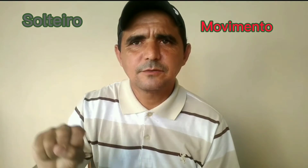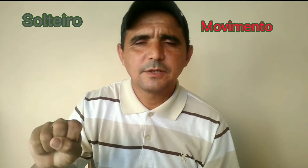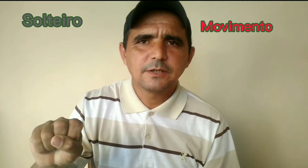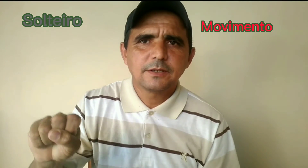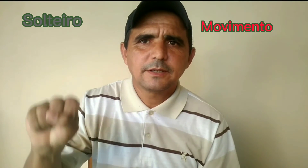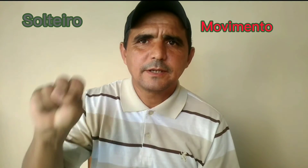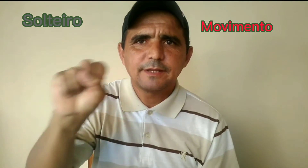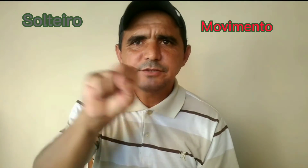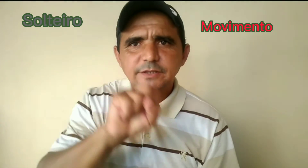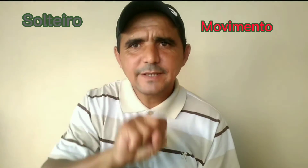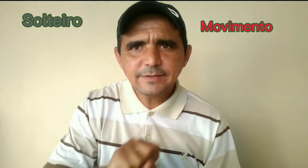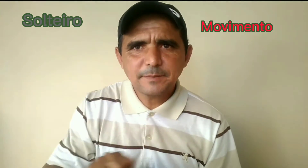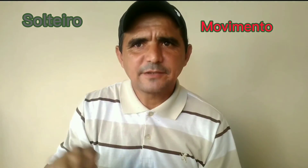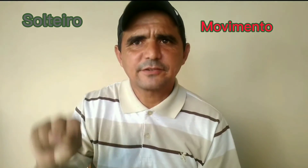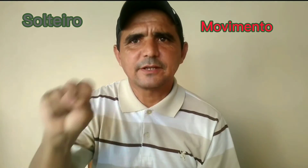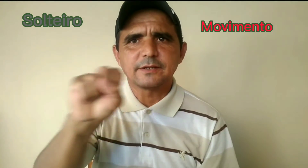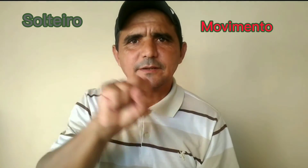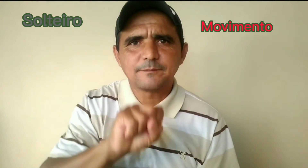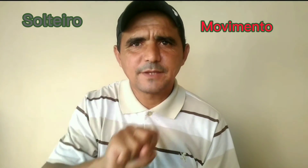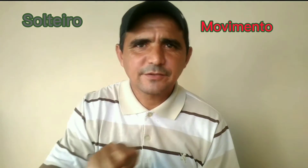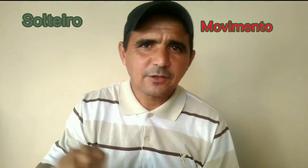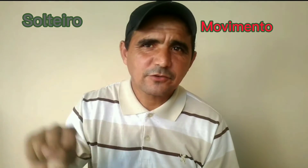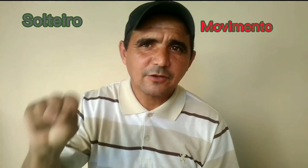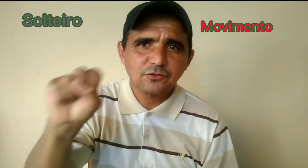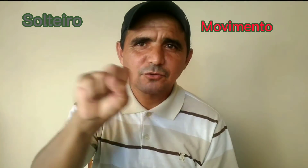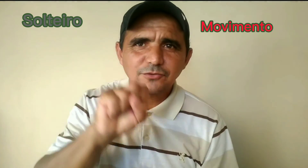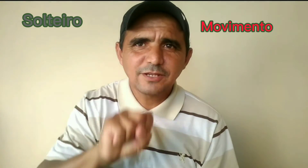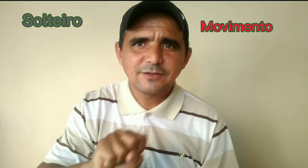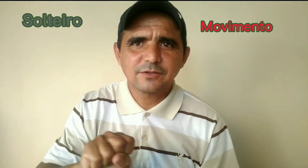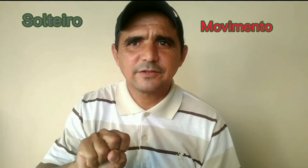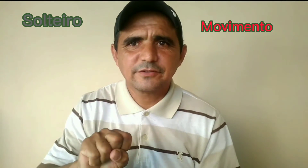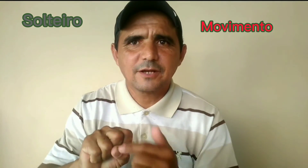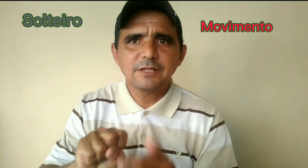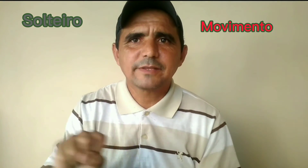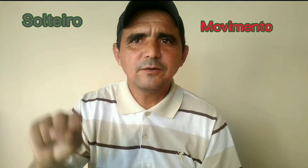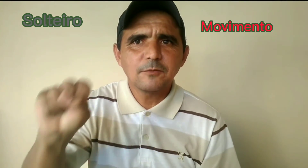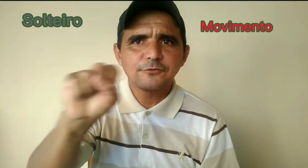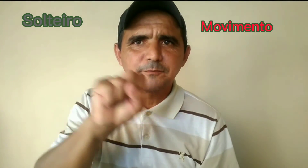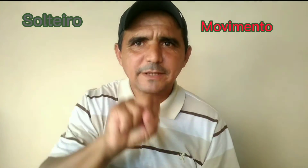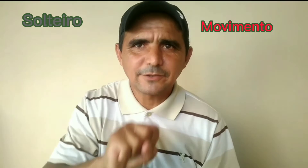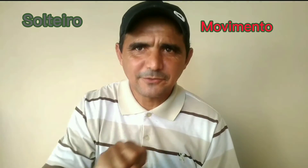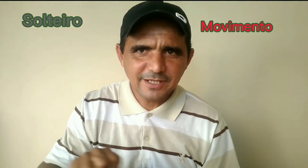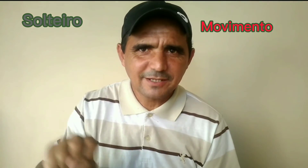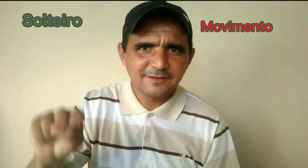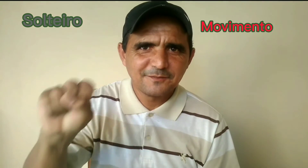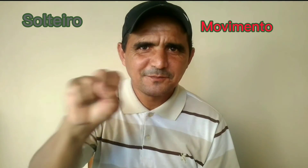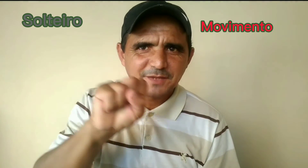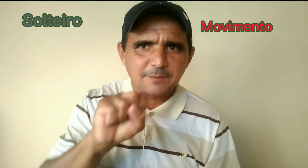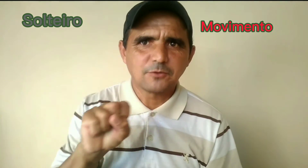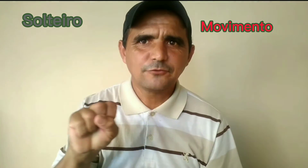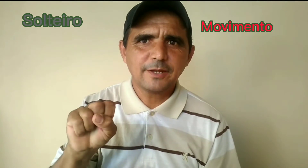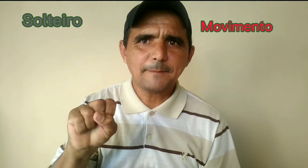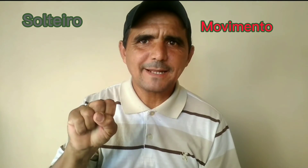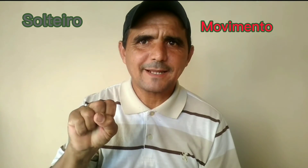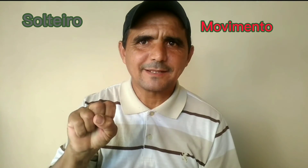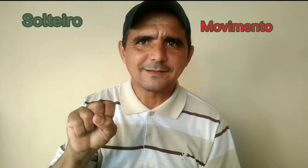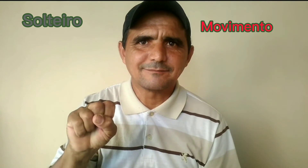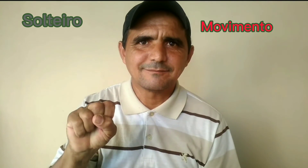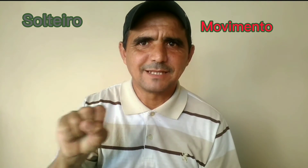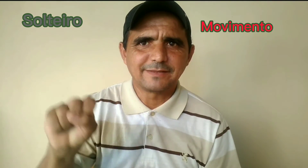girando da direita para a esquerda. Esse que é o sinal de solteiro. Então esse sinal ele tem um movimento, não tem? A mão não fica parada, ele